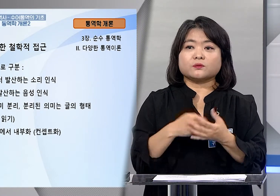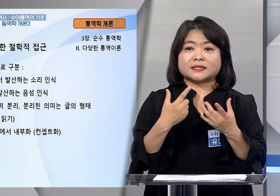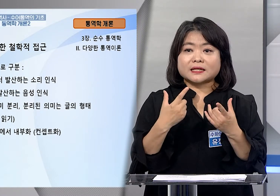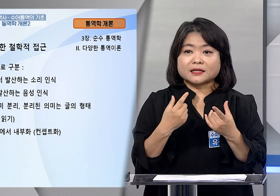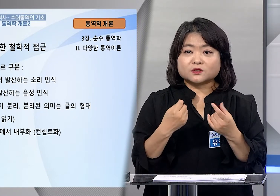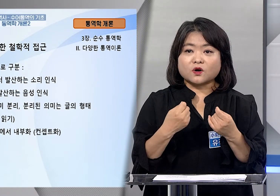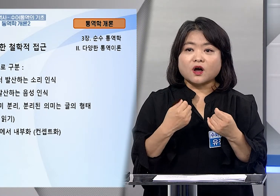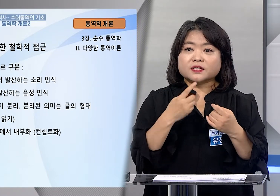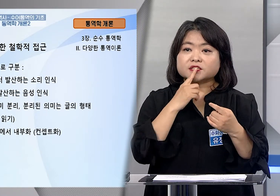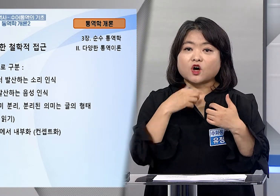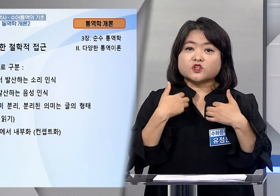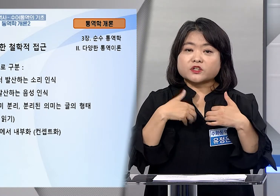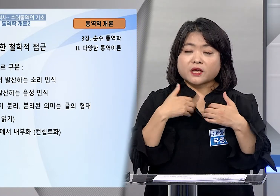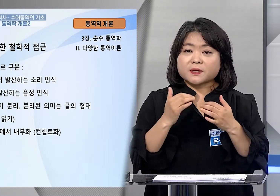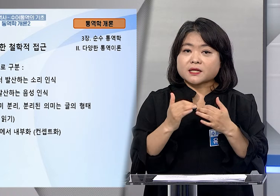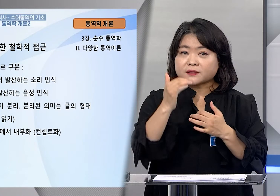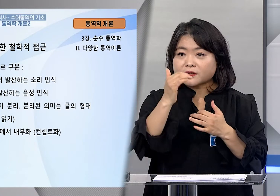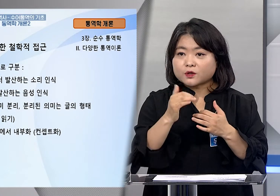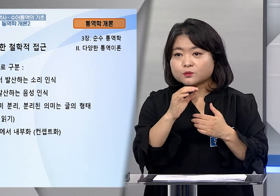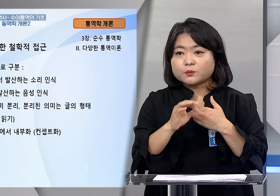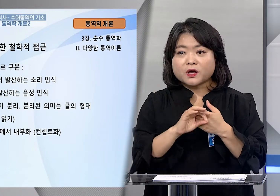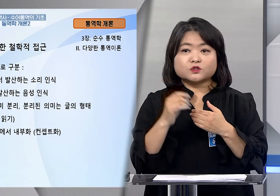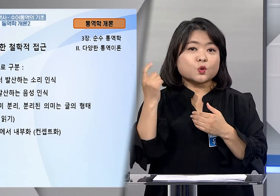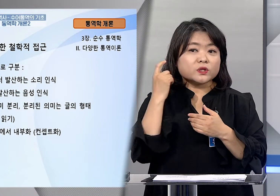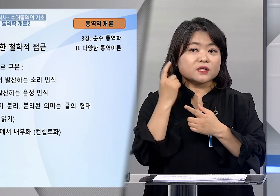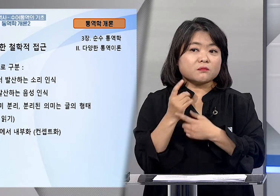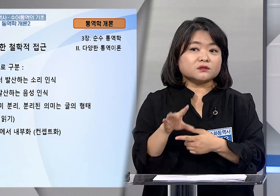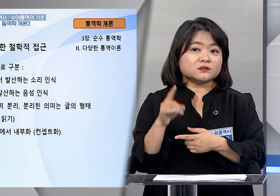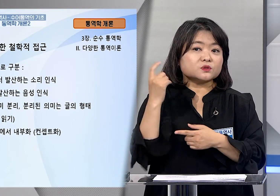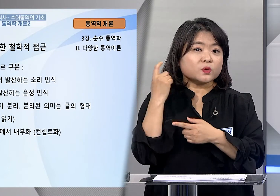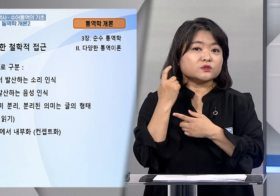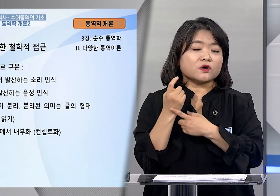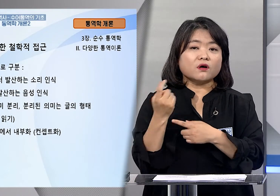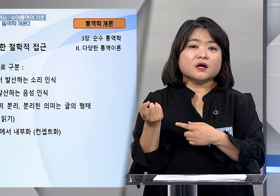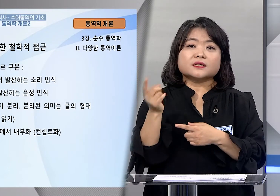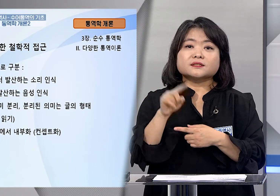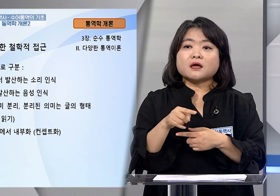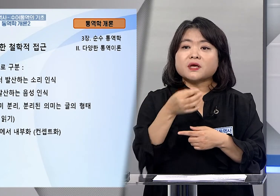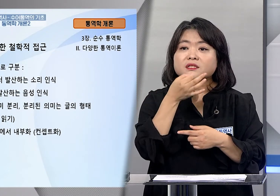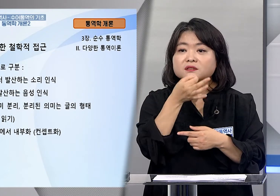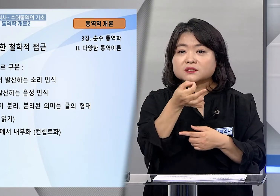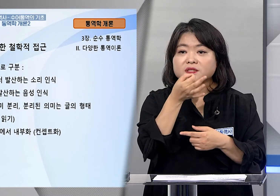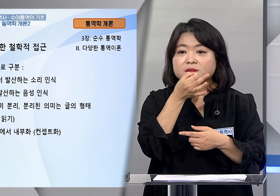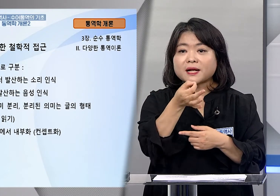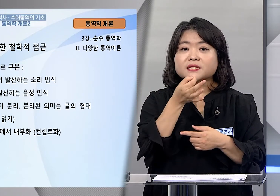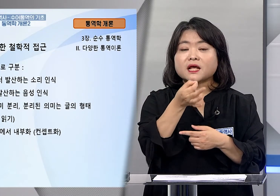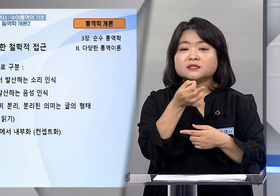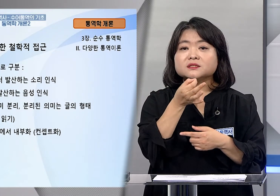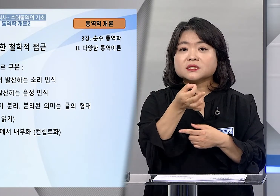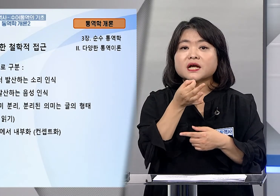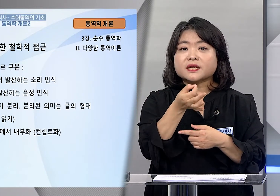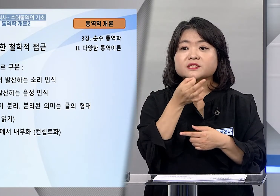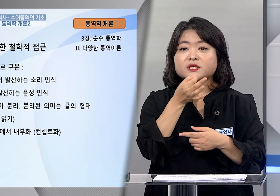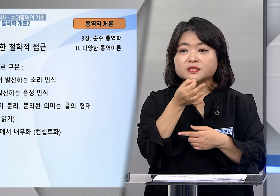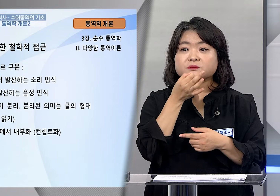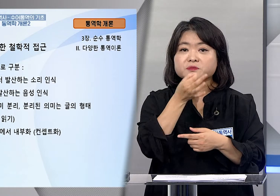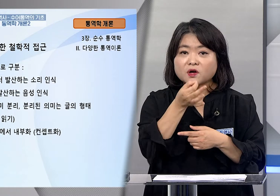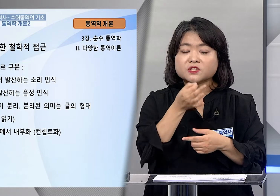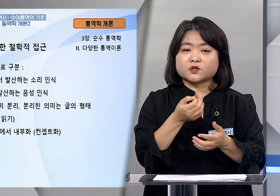마찬가지로 언어게임의 4단계를 보면 소리, 먼저는 소리고요. 그 다음에 그것을 발산하는 인간에서의 음성이죠.